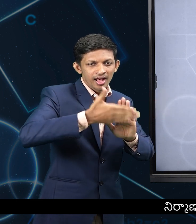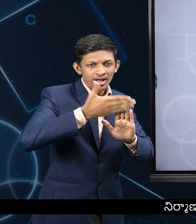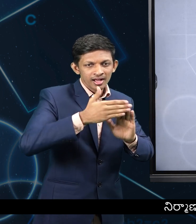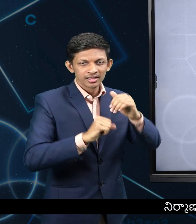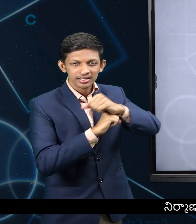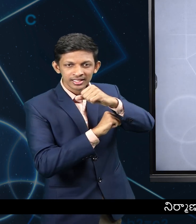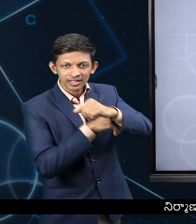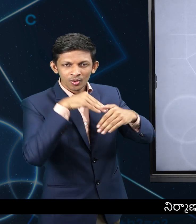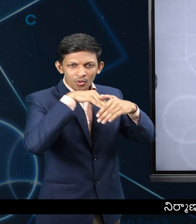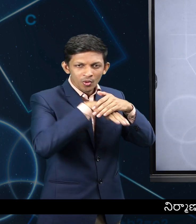మొదలైనవి.